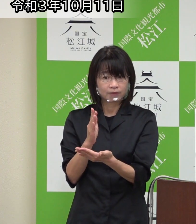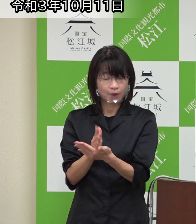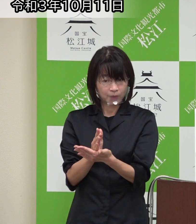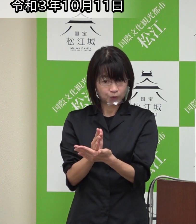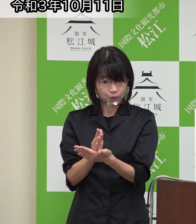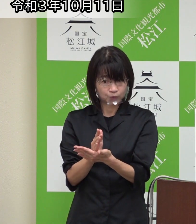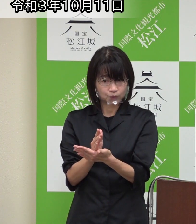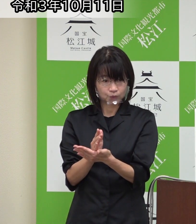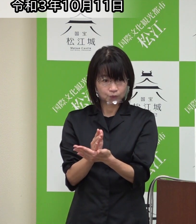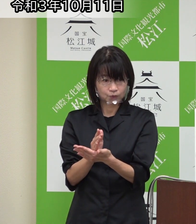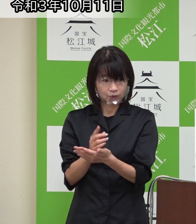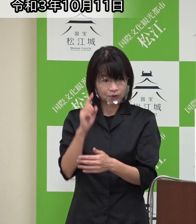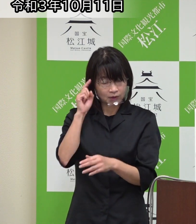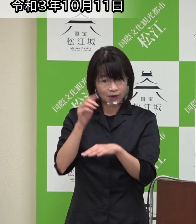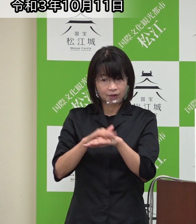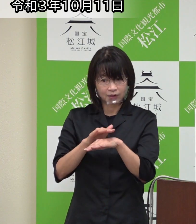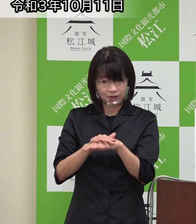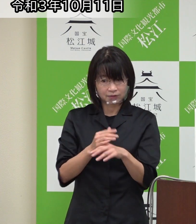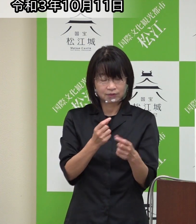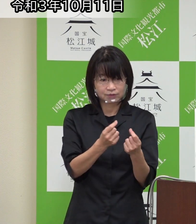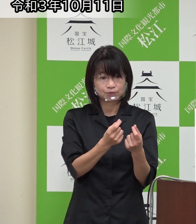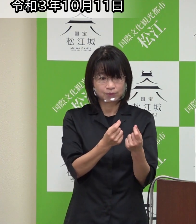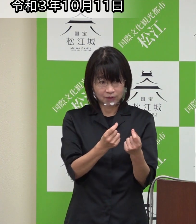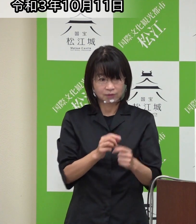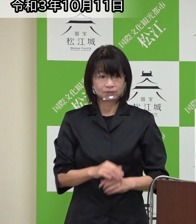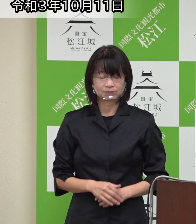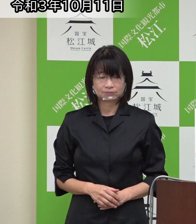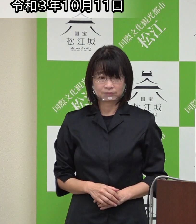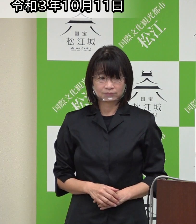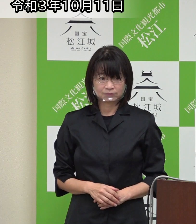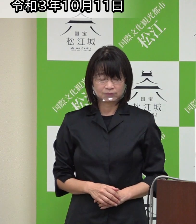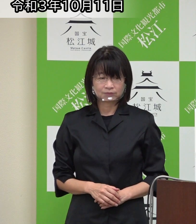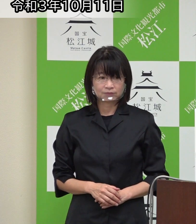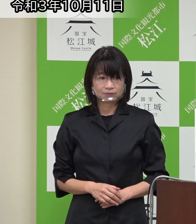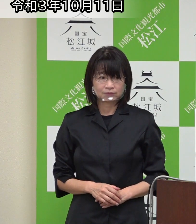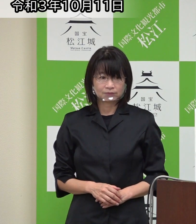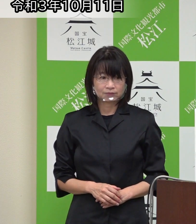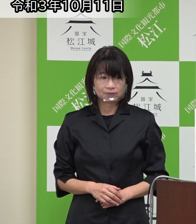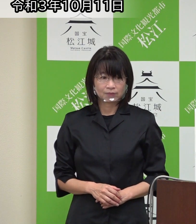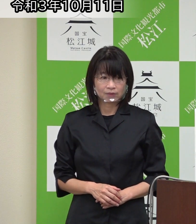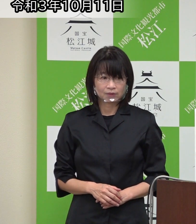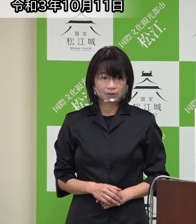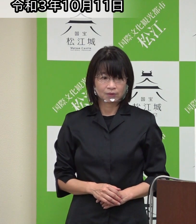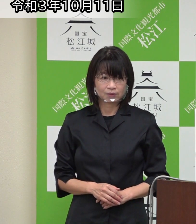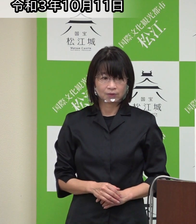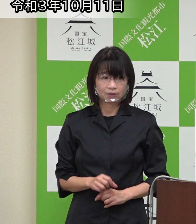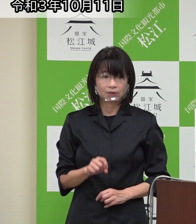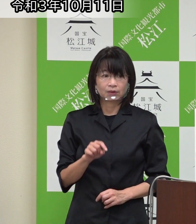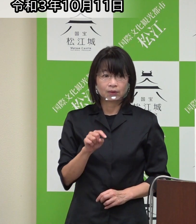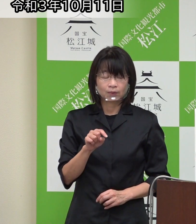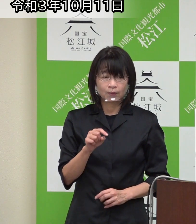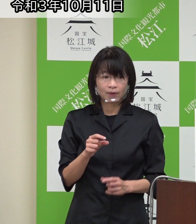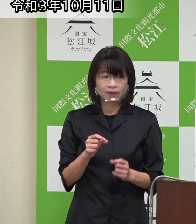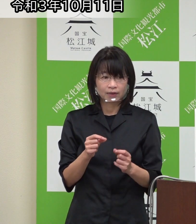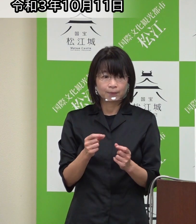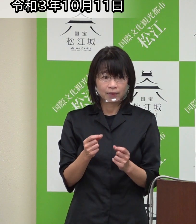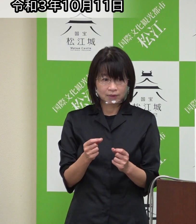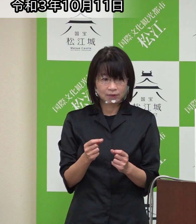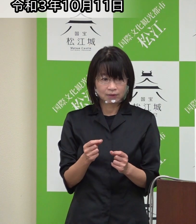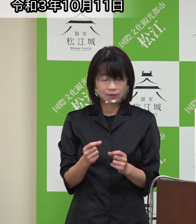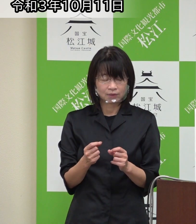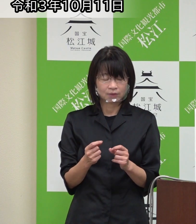ども、これは、例えばその関連でこう2車線するとやっぱり用地買収の問題ですと